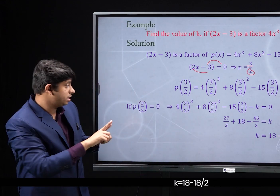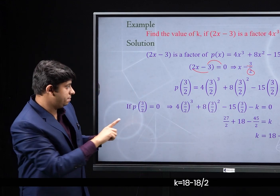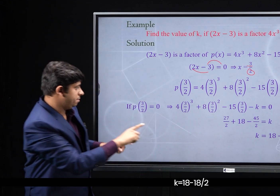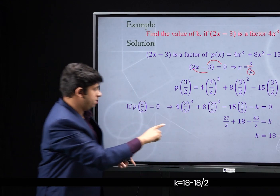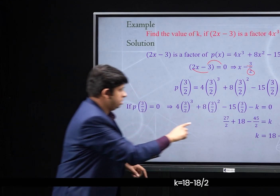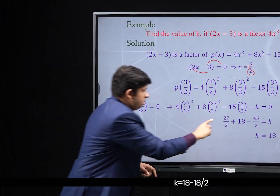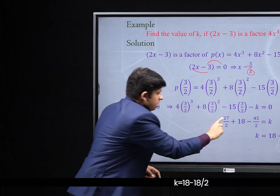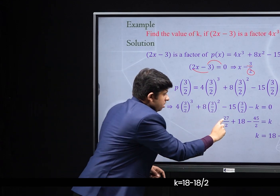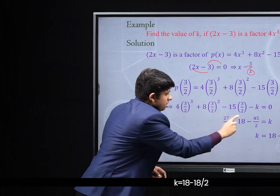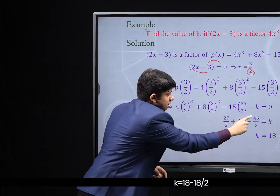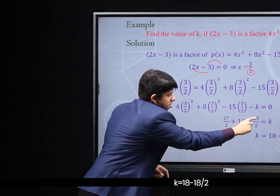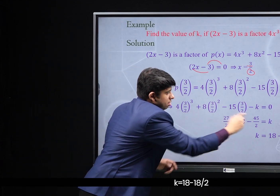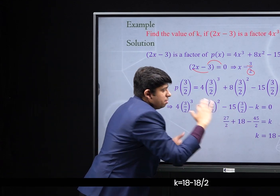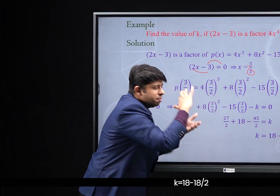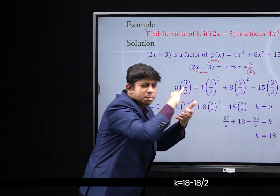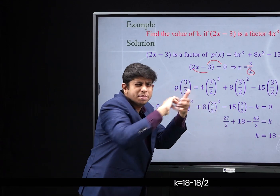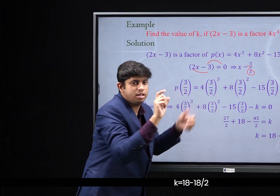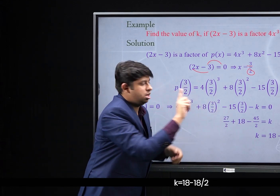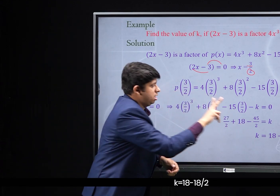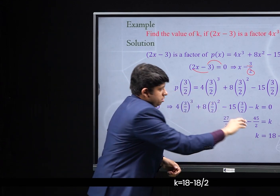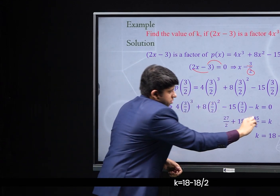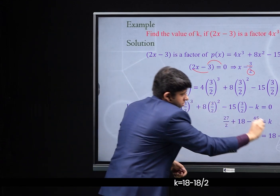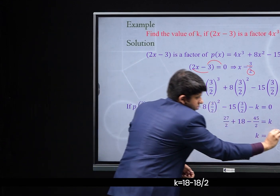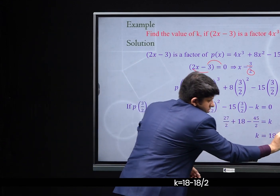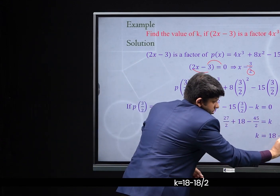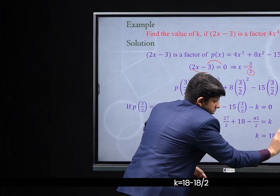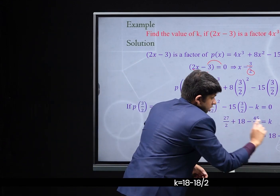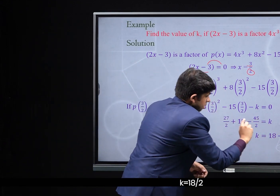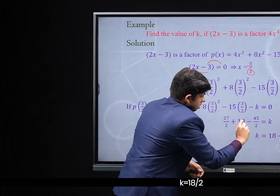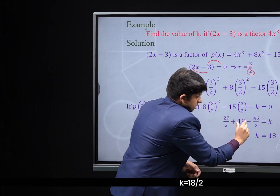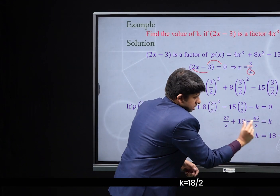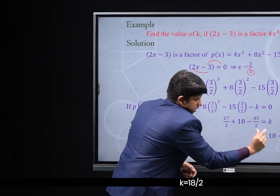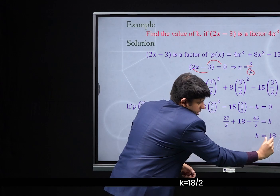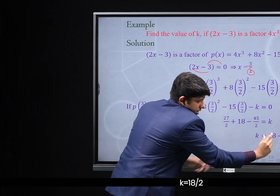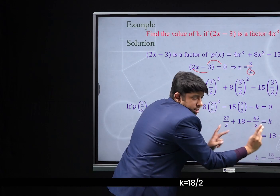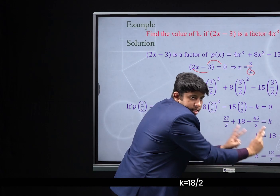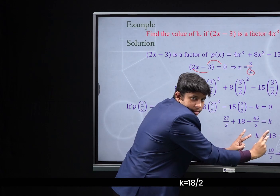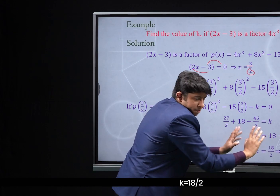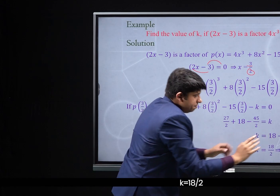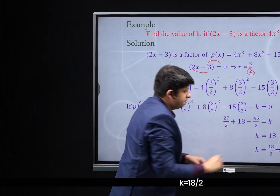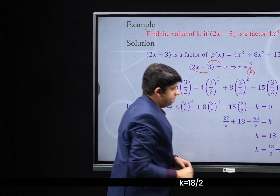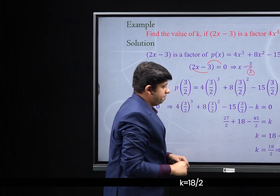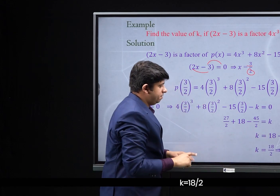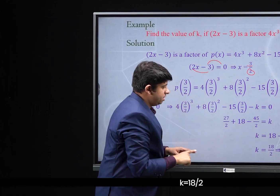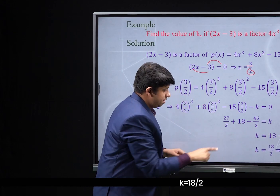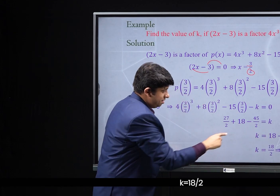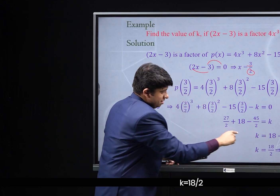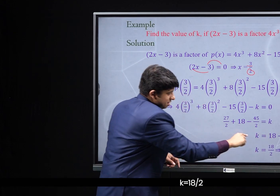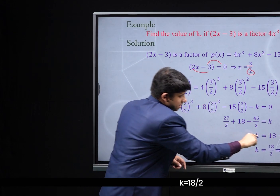k ஈடு 18 கழித்தல் 18 கீழ்க்கோடு 2 k ஈடு 18 கீழ்க்கோடு 2